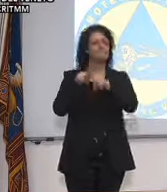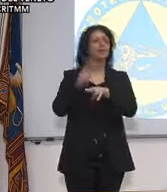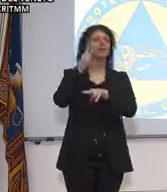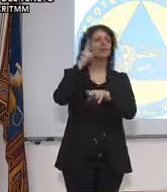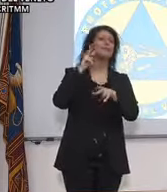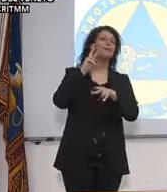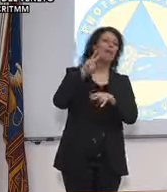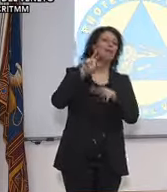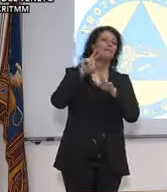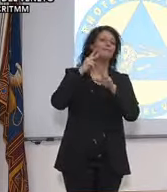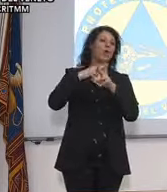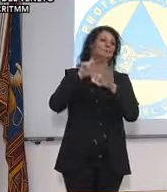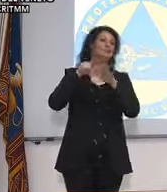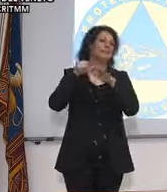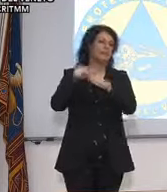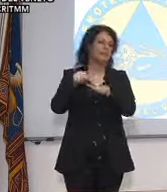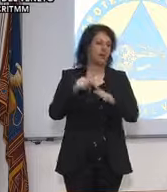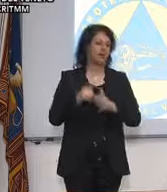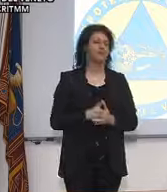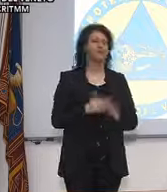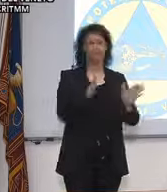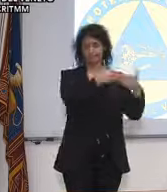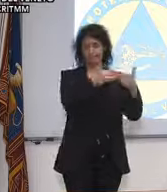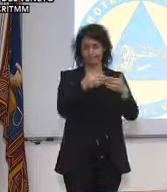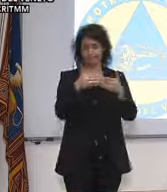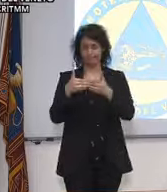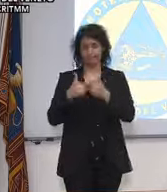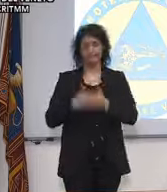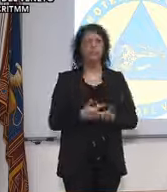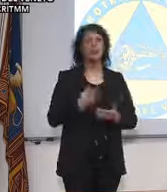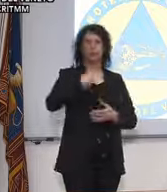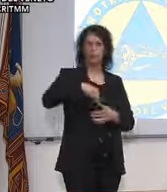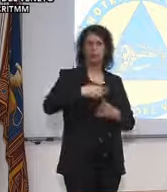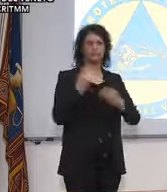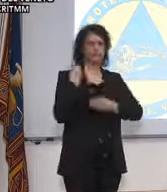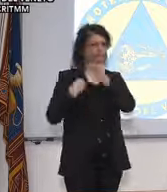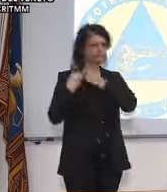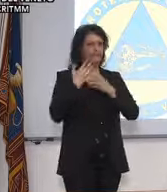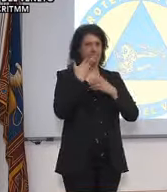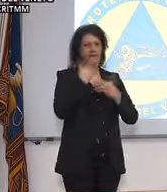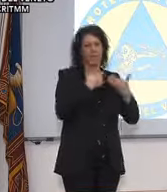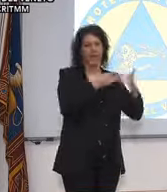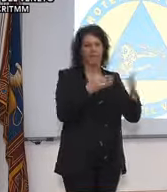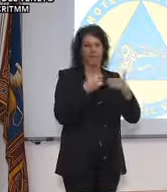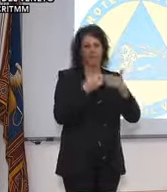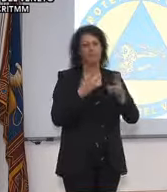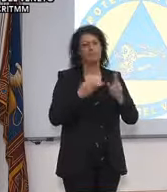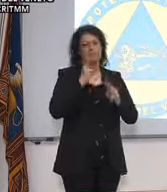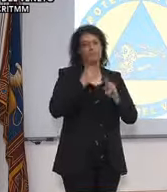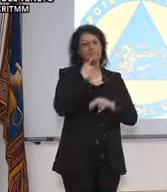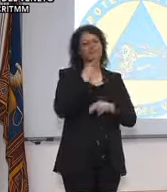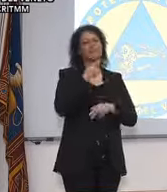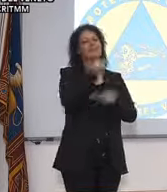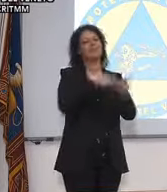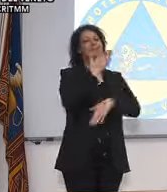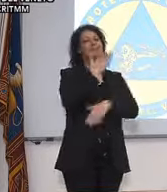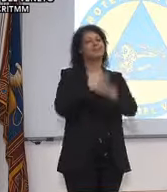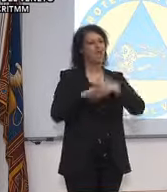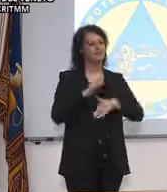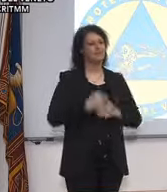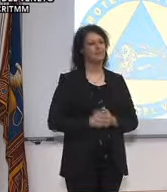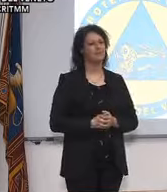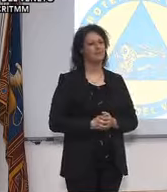settimana. Allora abbiamo tante richieste di apertura, soprattutto per quanto riguarda i disabili, perché come voi ben sapete, insomma, c'è